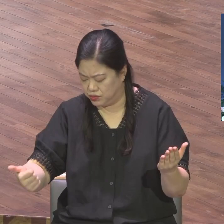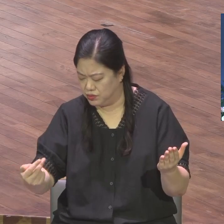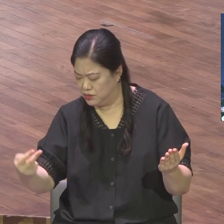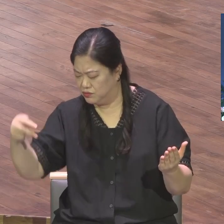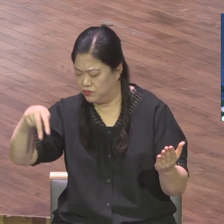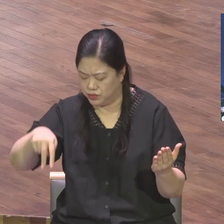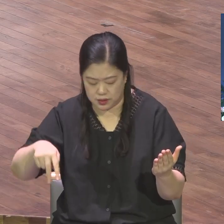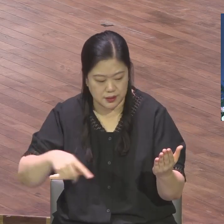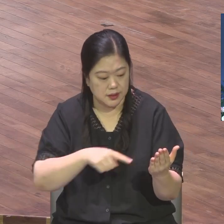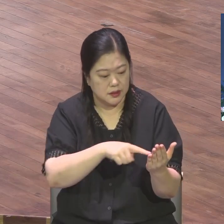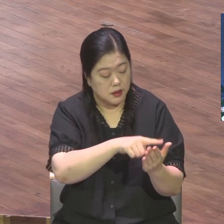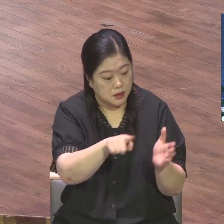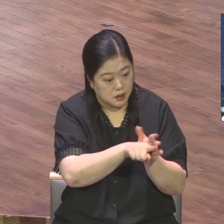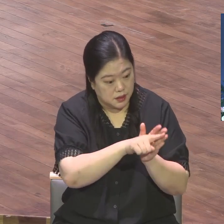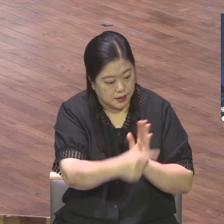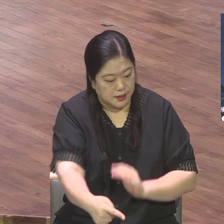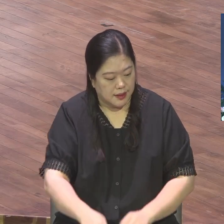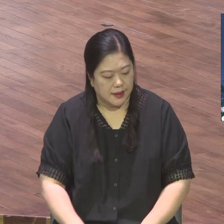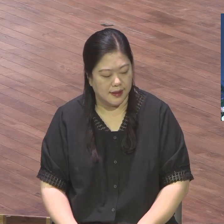사람을 바꾸어줬어요.